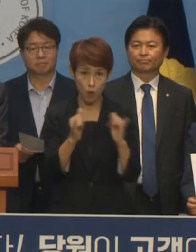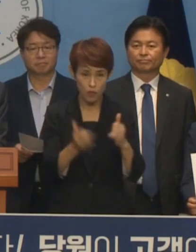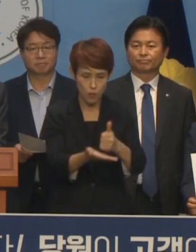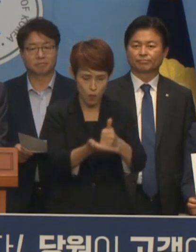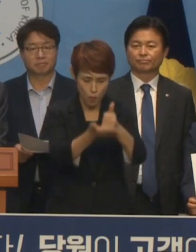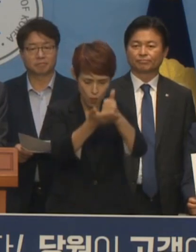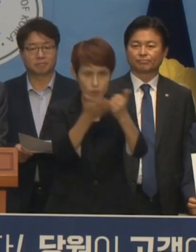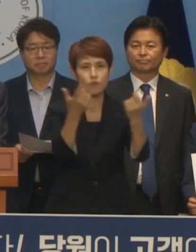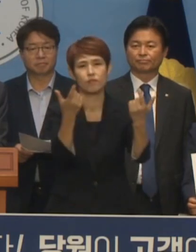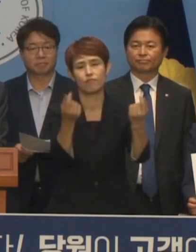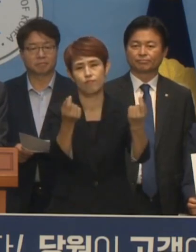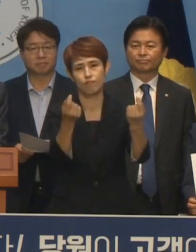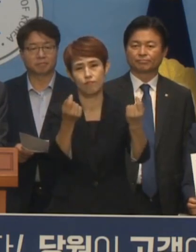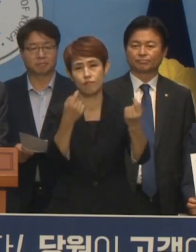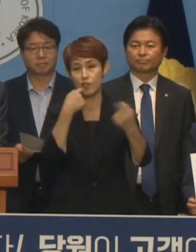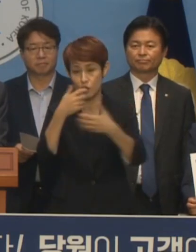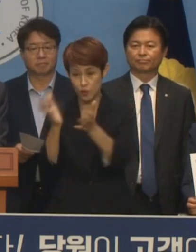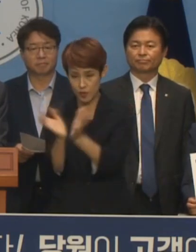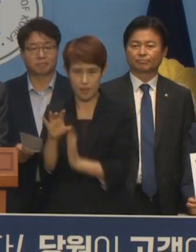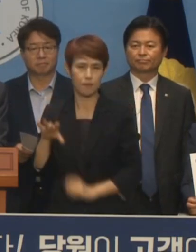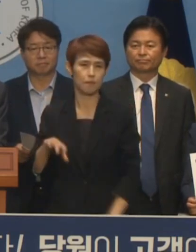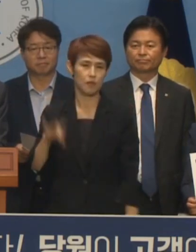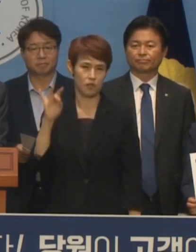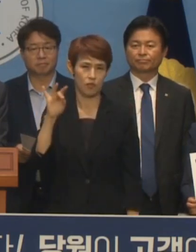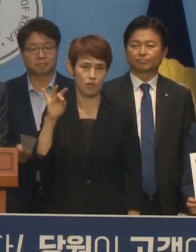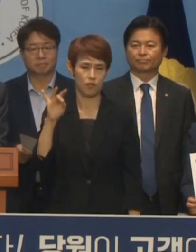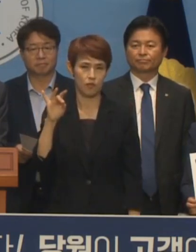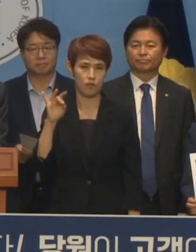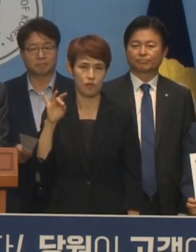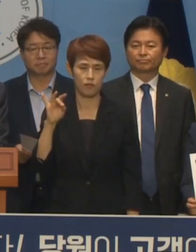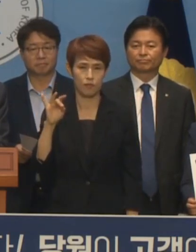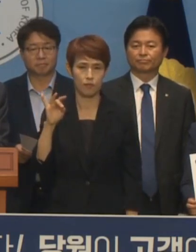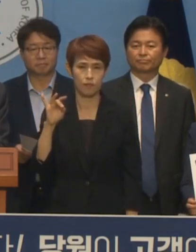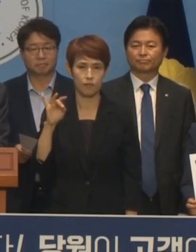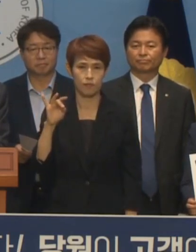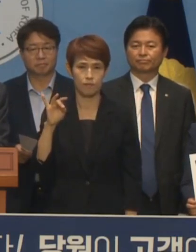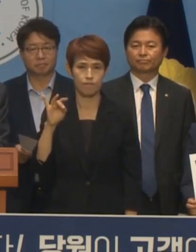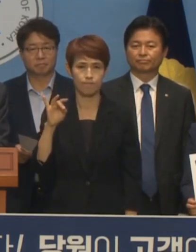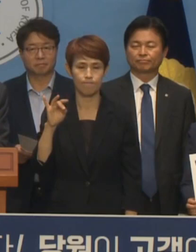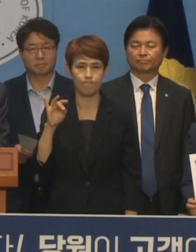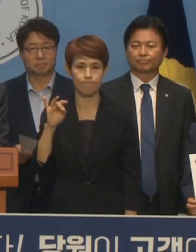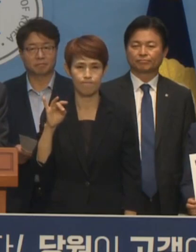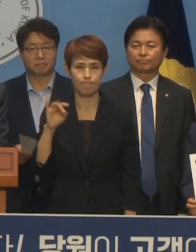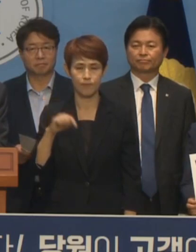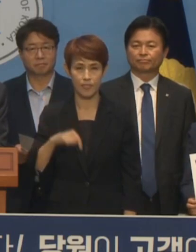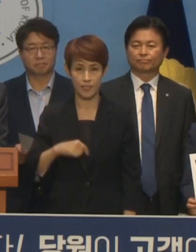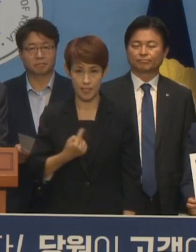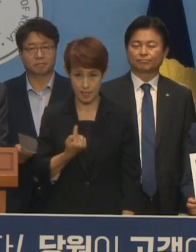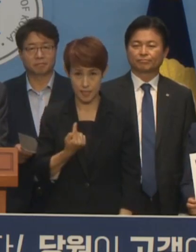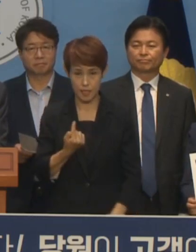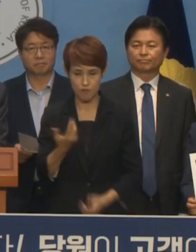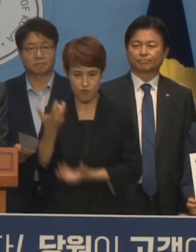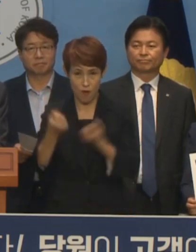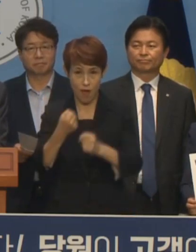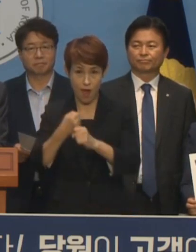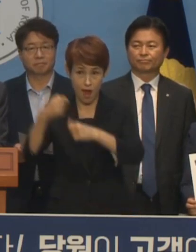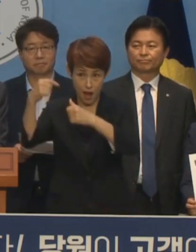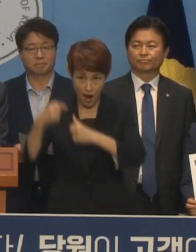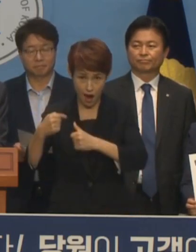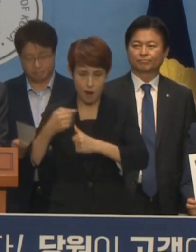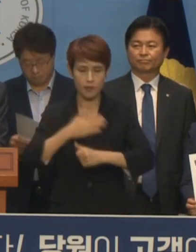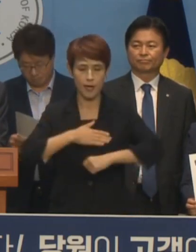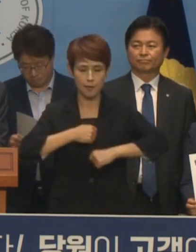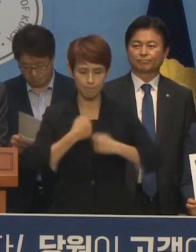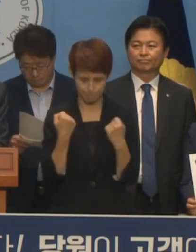모시고 민주당부터 자치분권하라는 당원의 준엄한 명령을 제가